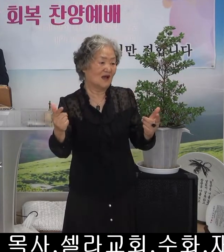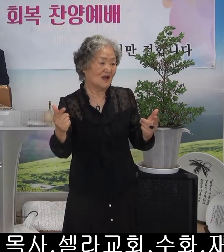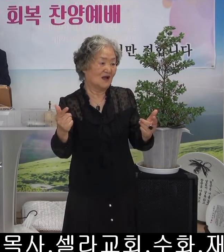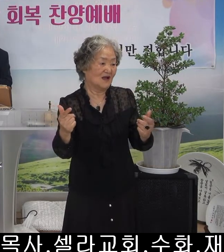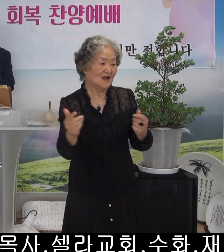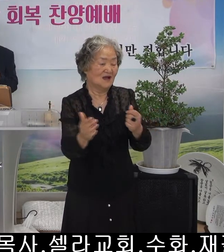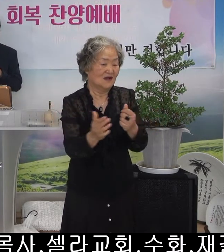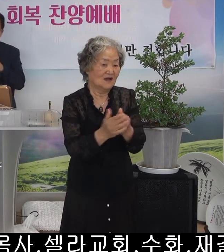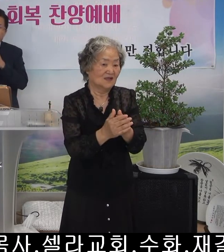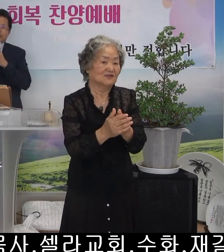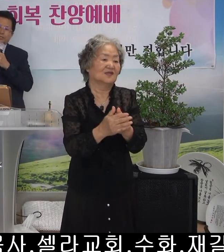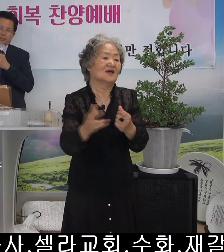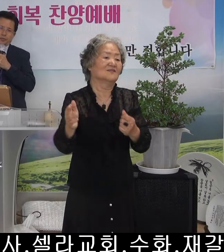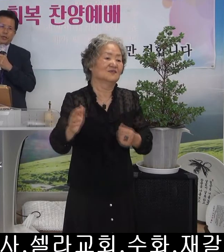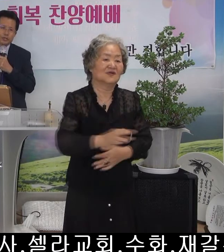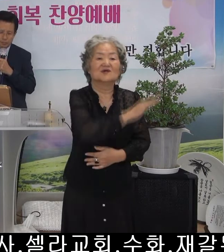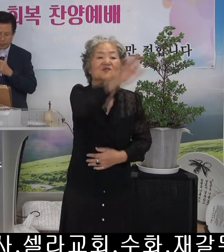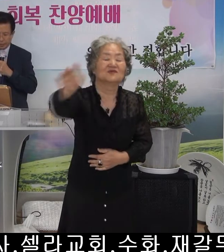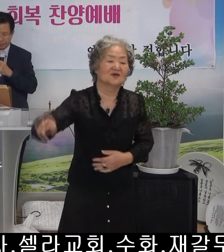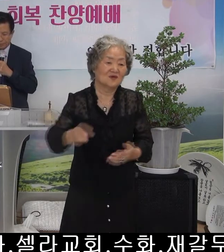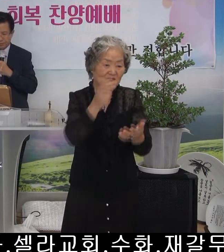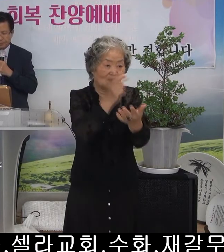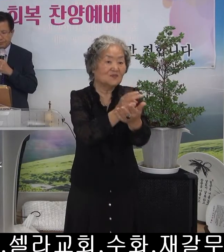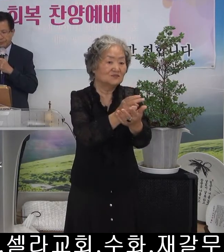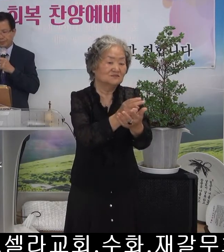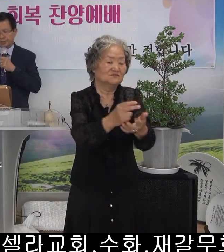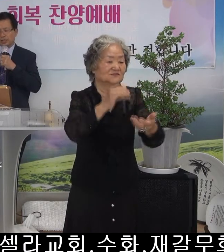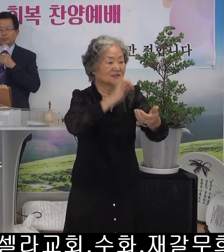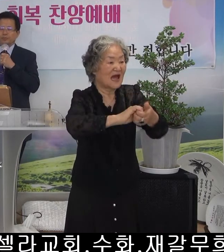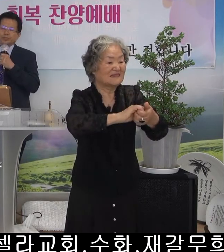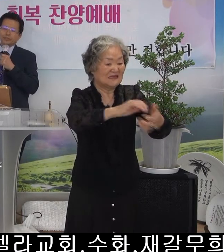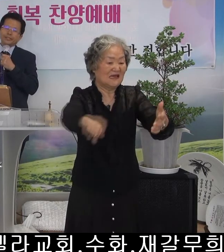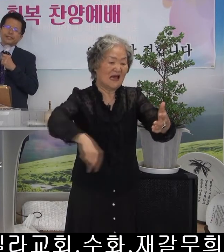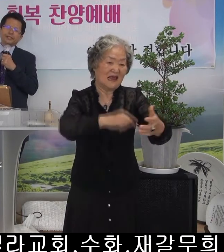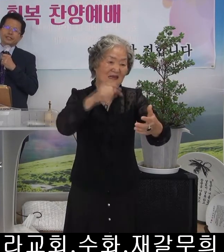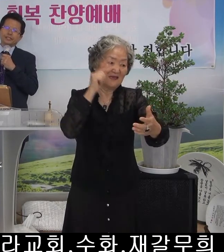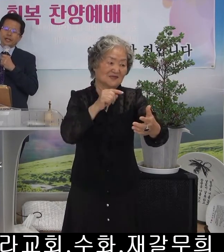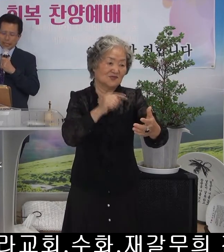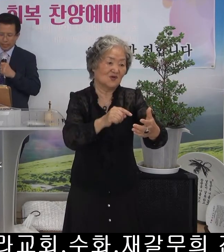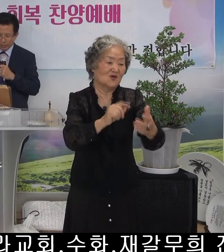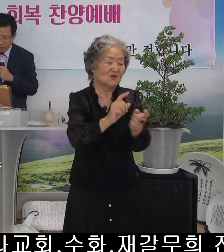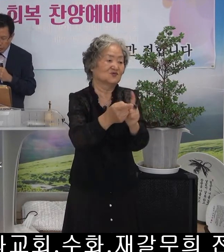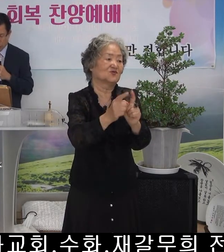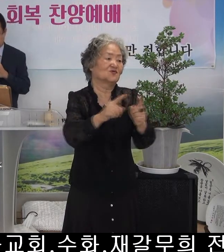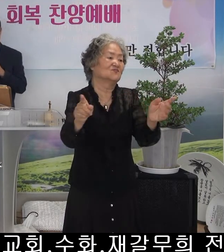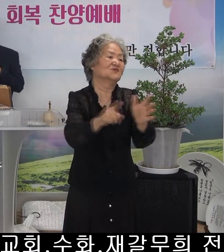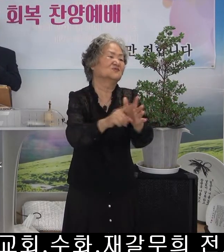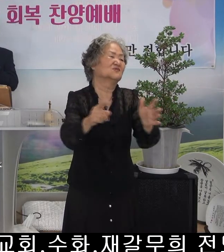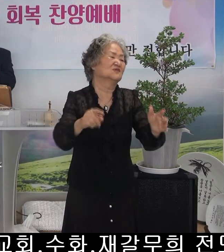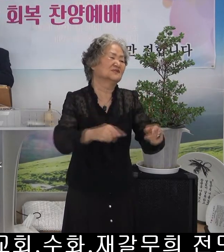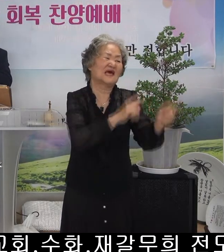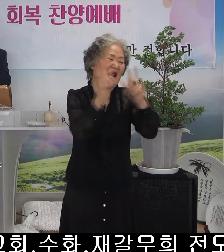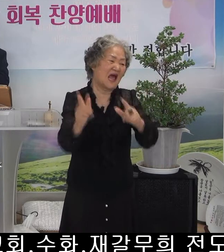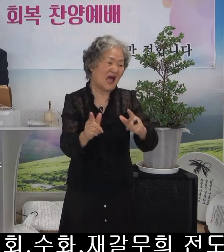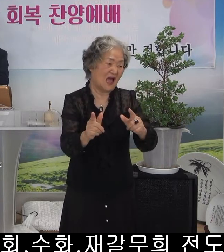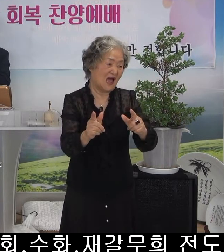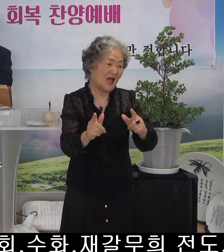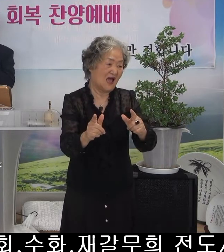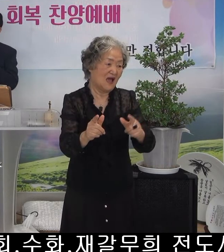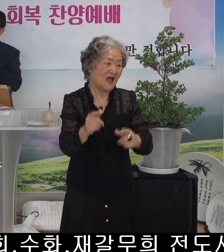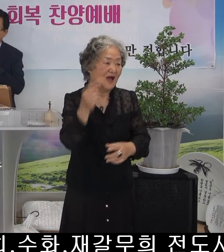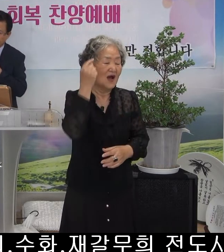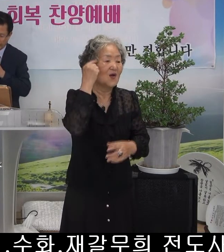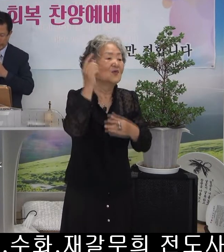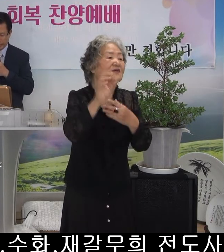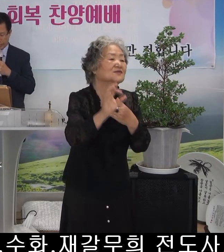안에서 서로 믿고 살아가는 것이죠. 왜 그렇습니까? 사람은 믿음의 대상이 아니라 서로 섬김의 대상이 되기